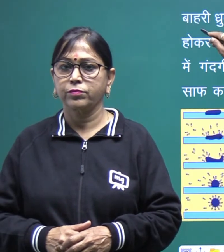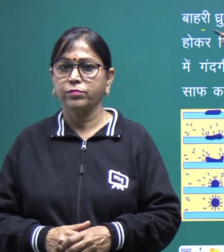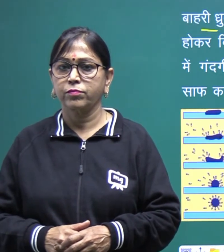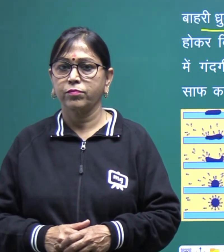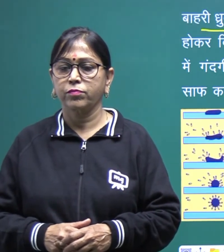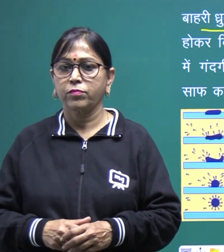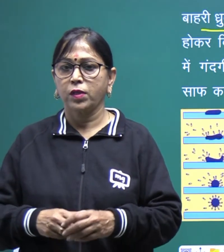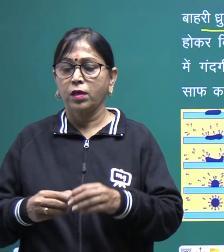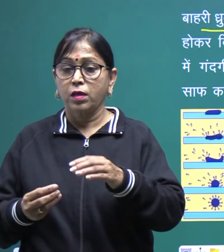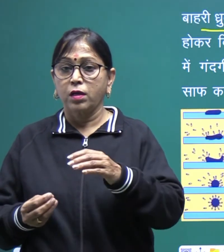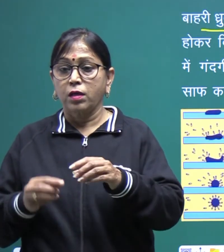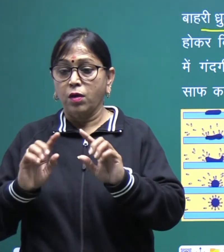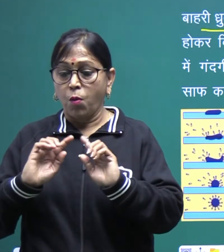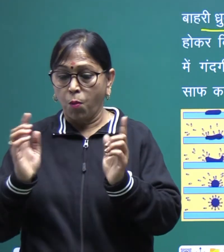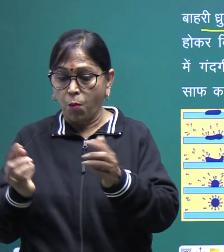बाहरी ध्रुवीय सिरा